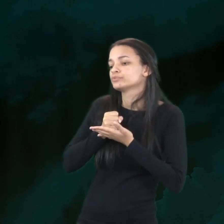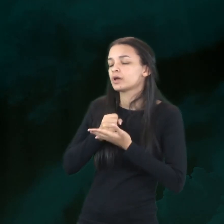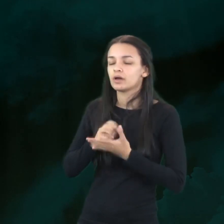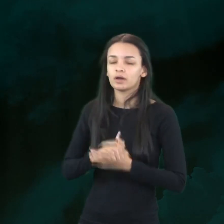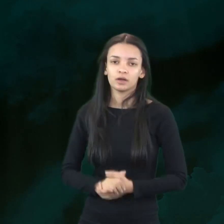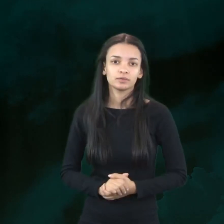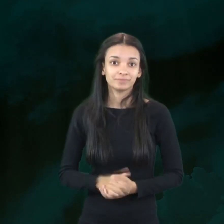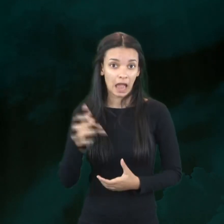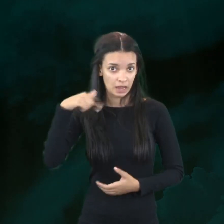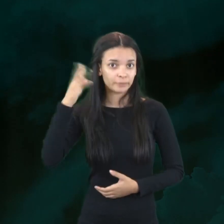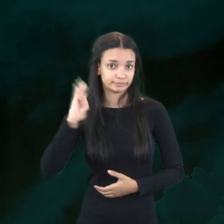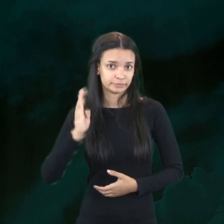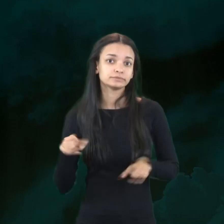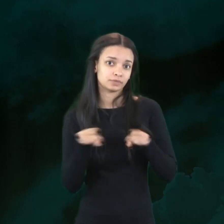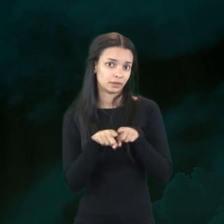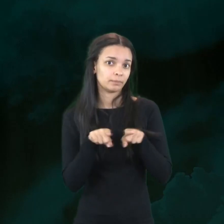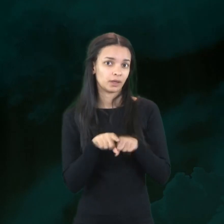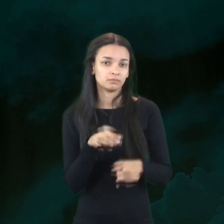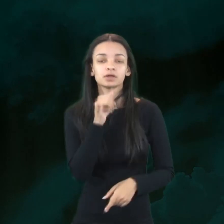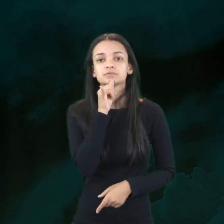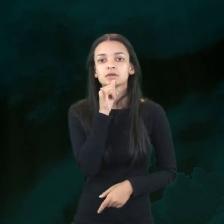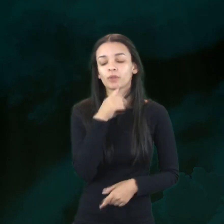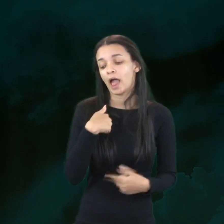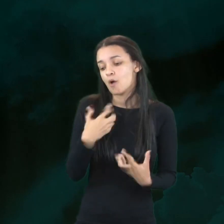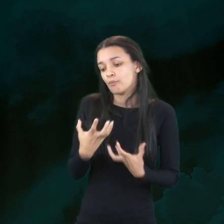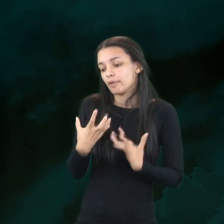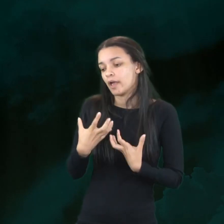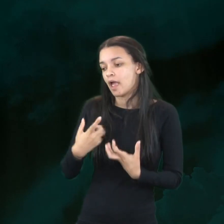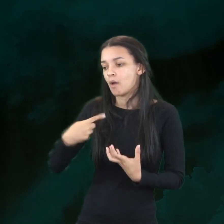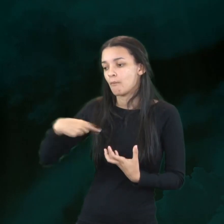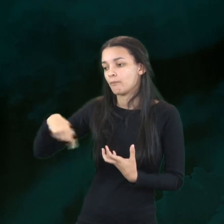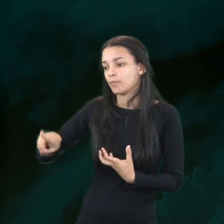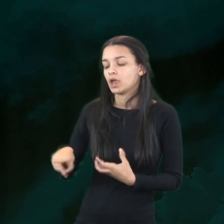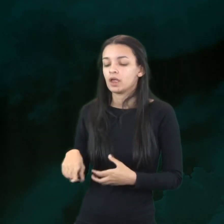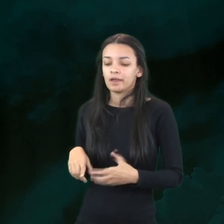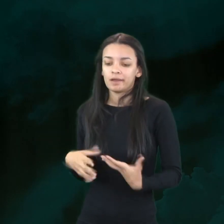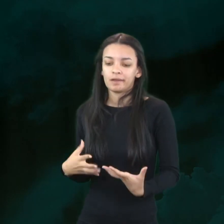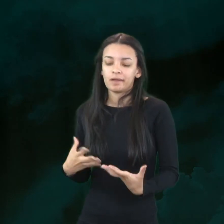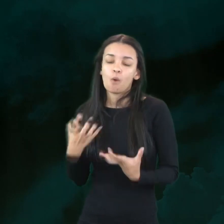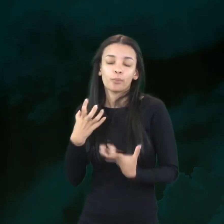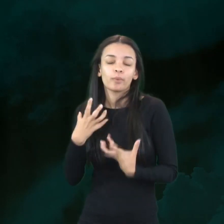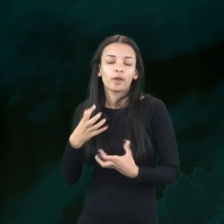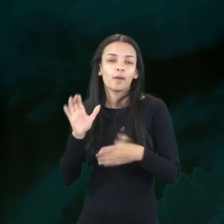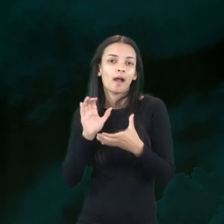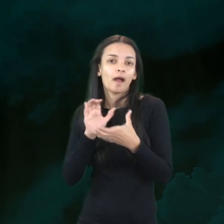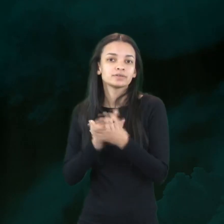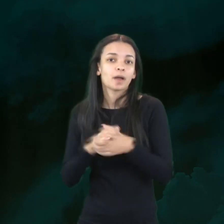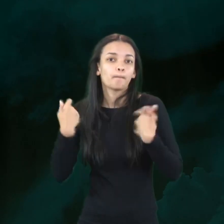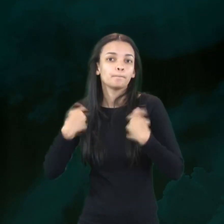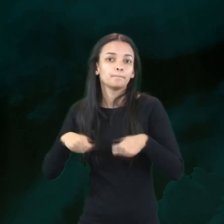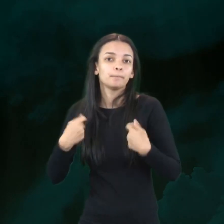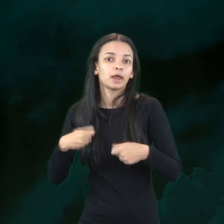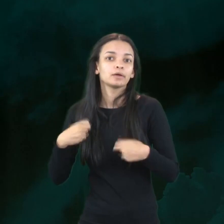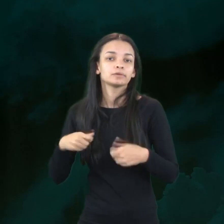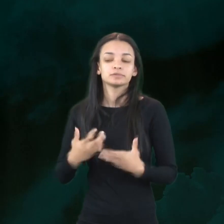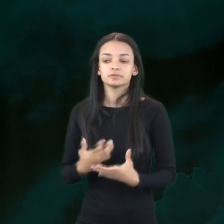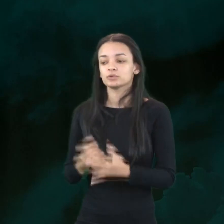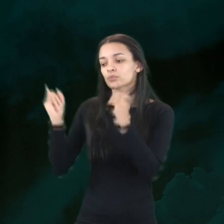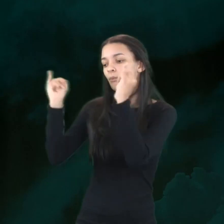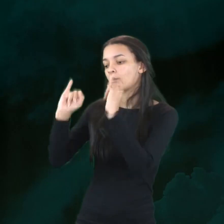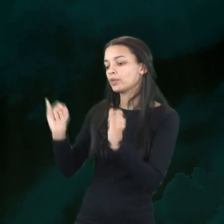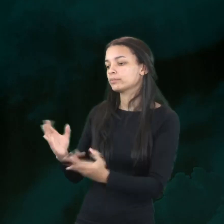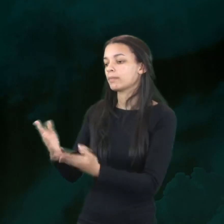vou procurar uma santa casamenteira, ou santo casamenteiro, não sei. Né? Se eu sou um motorista de caminhão,